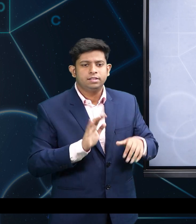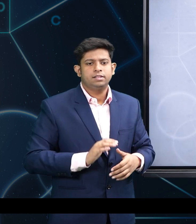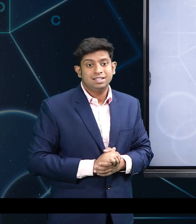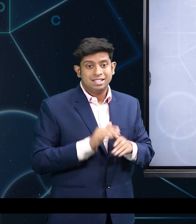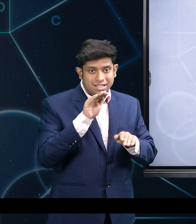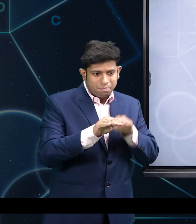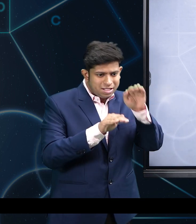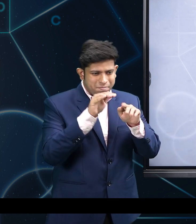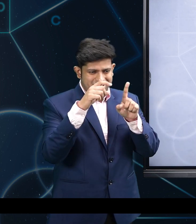దశ విచలనం,